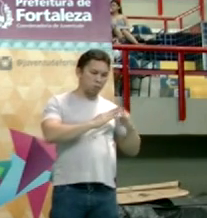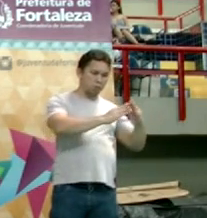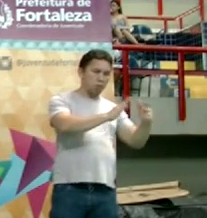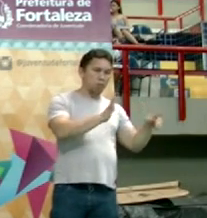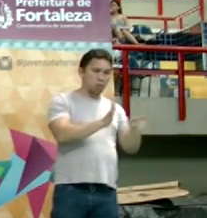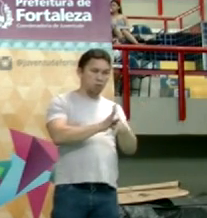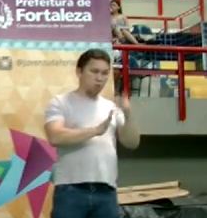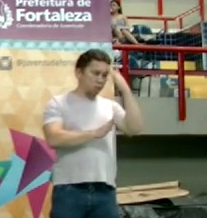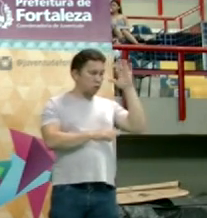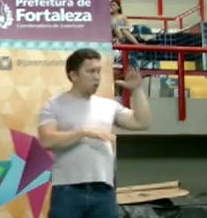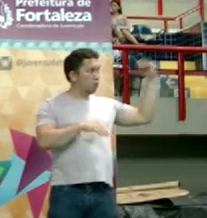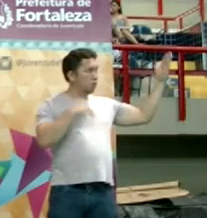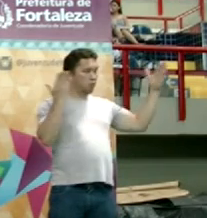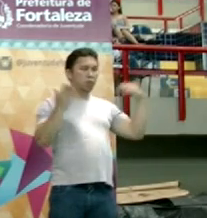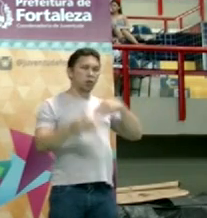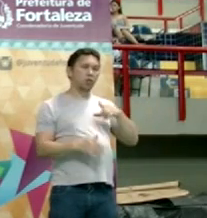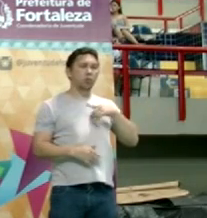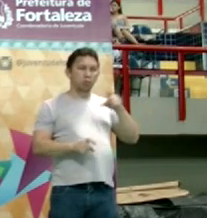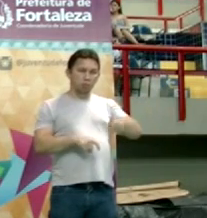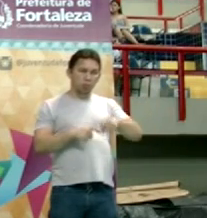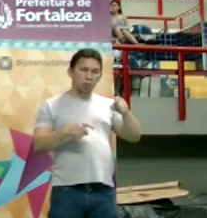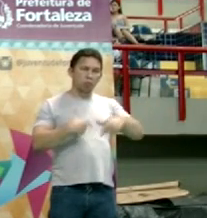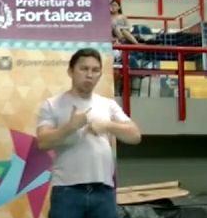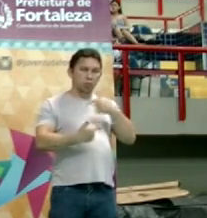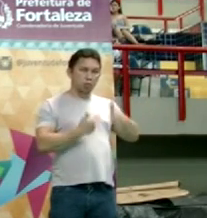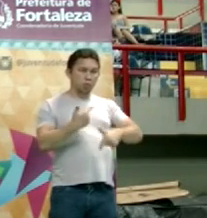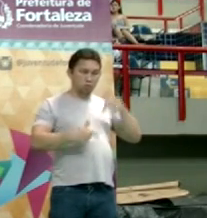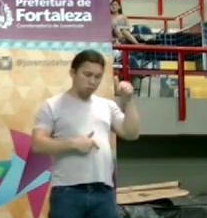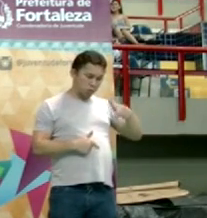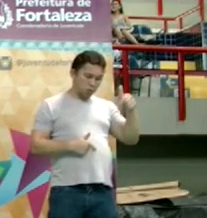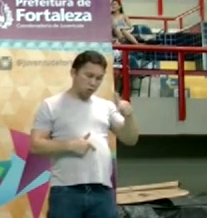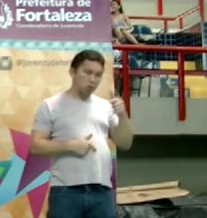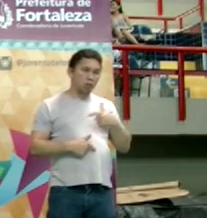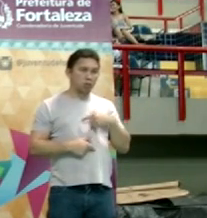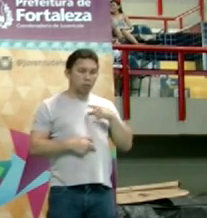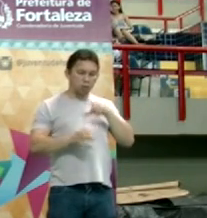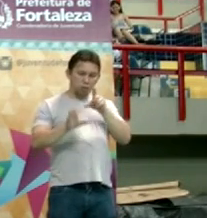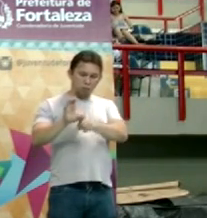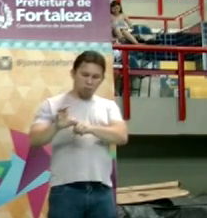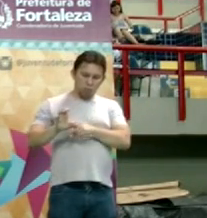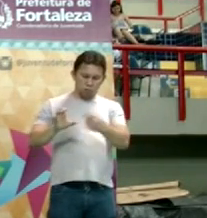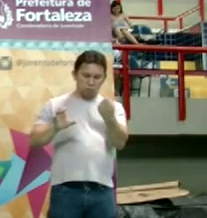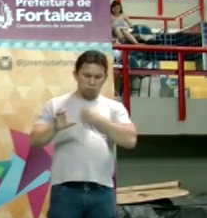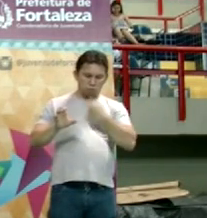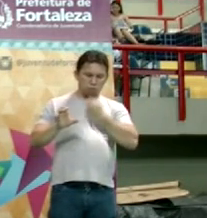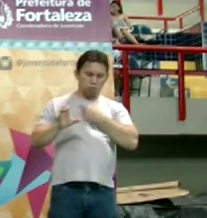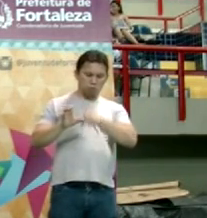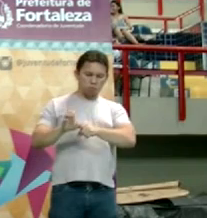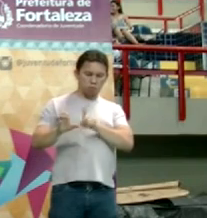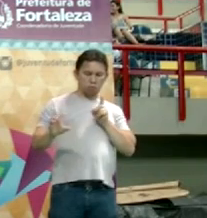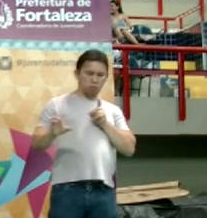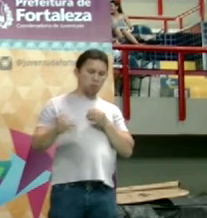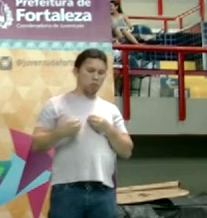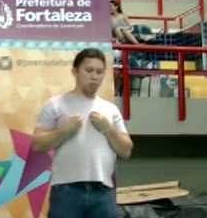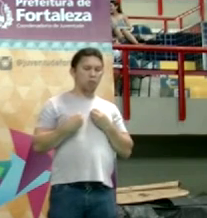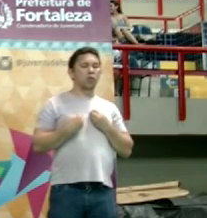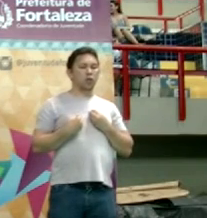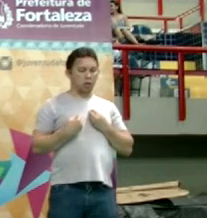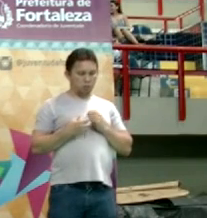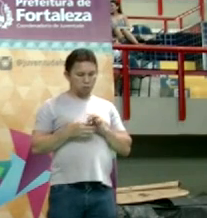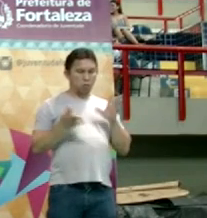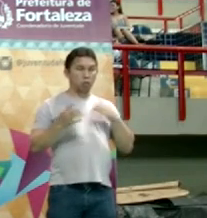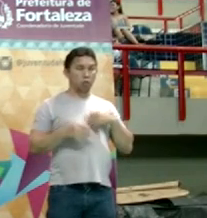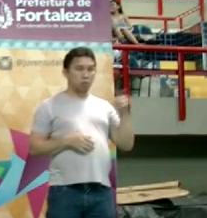para os colonos, ele vai ter que sobreviver e ele só vai sair da minha fazenda no dia que ele me pagar tudo que ele me deve. Então os